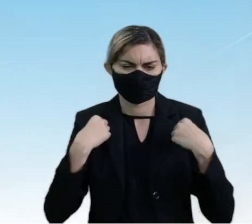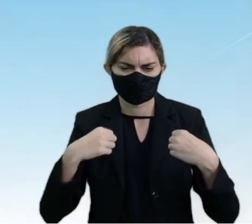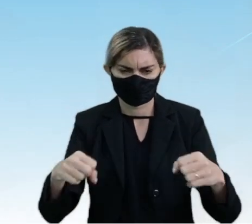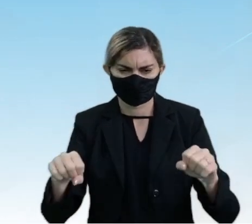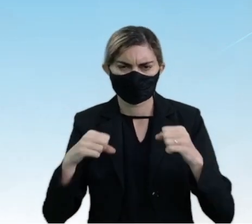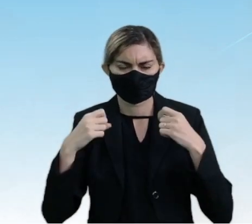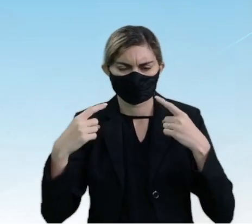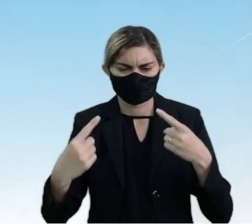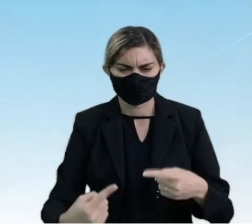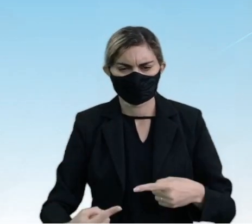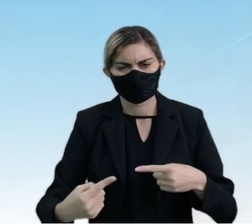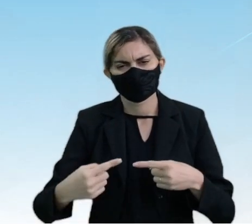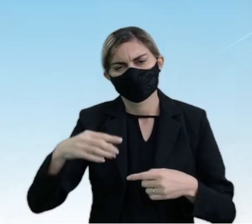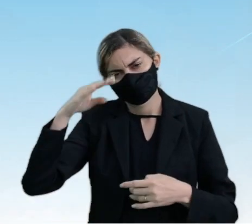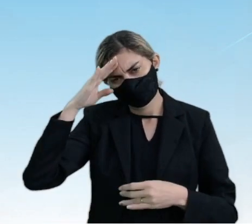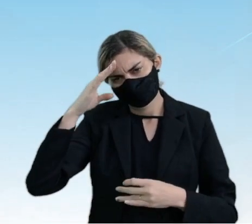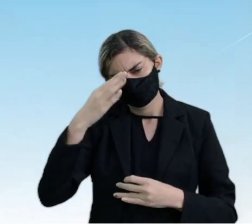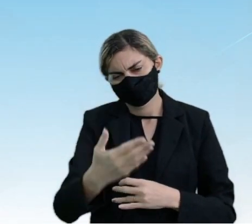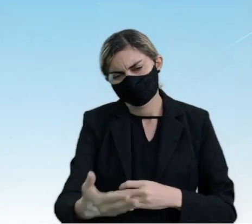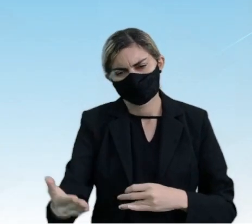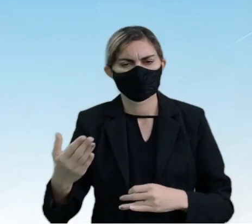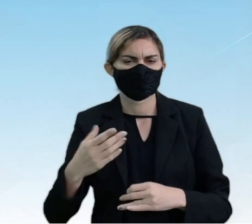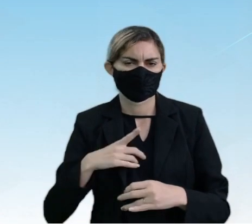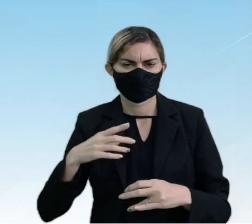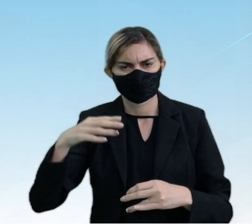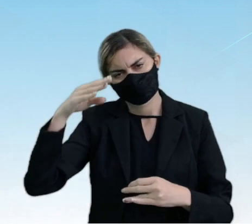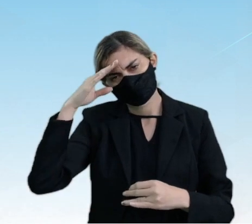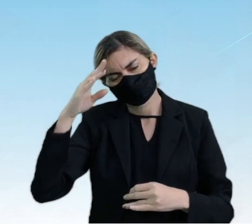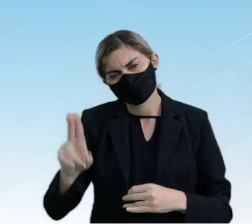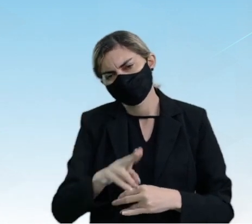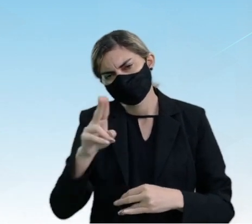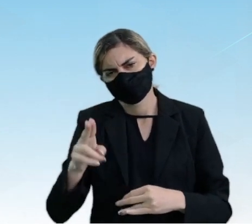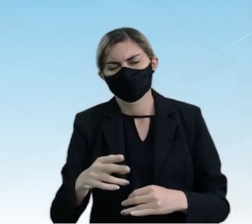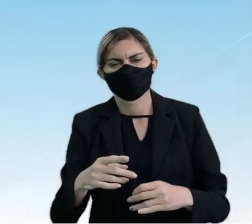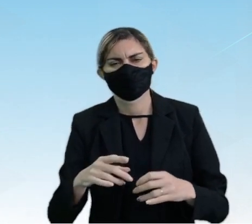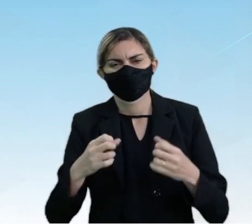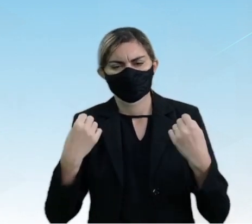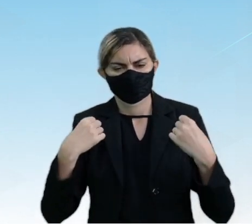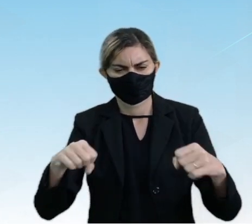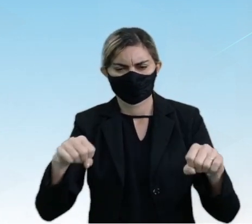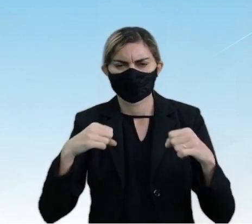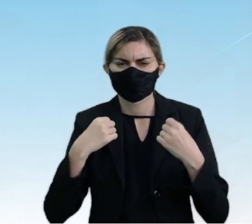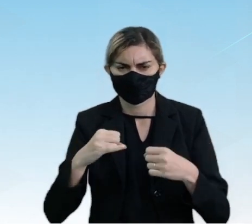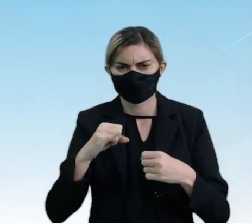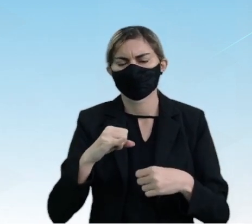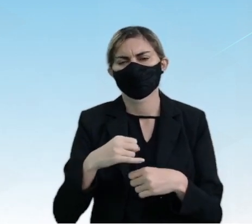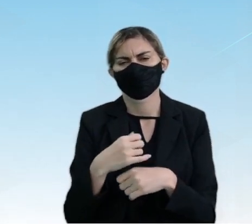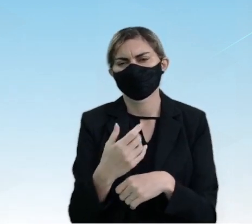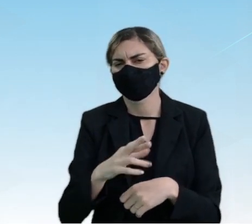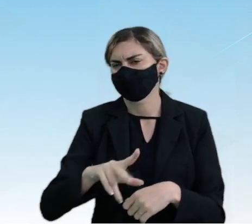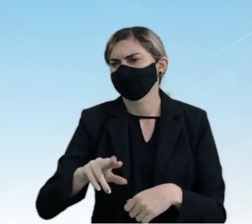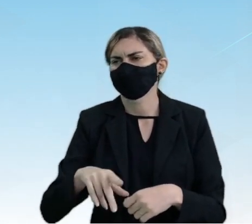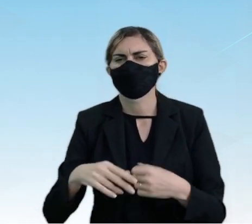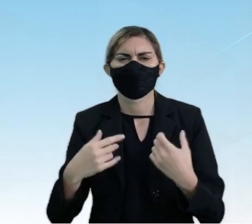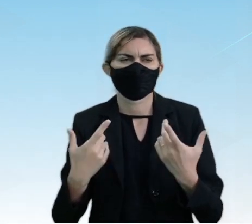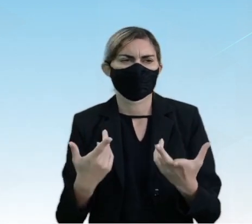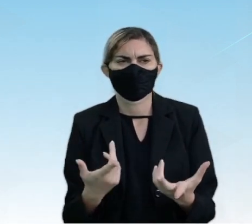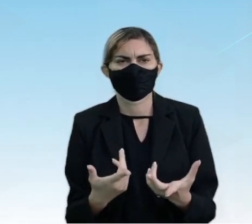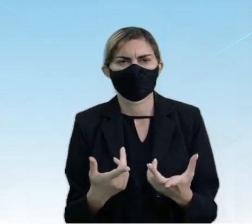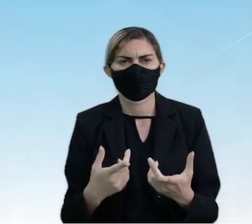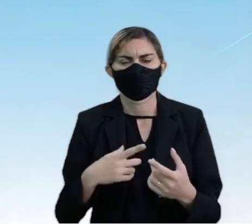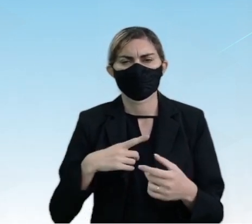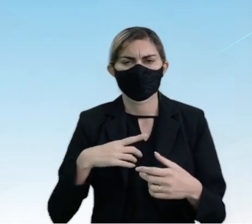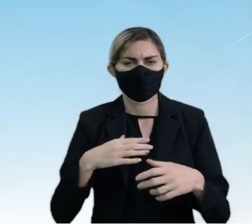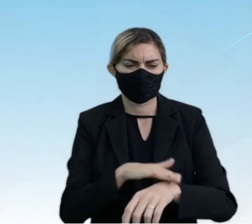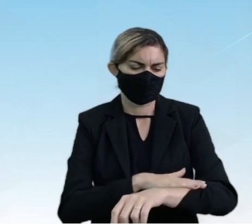combate militar, ou seja, para fins estritamente militares, utilizando o termo ginástica higiênica. Tá? Não é ginástica higiênica, não é de se limpar